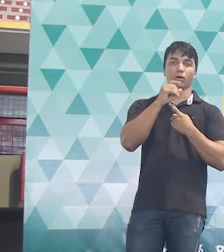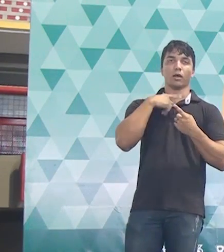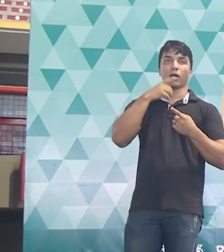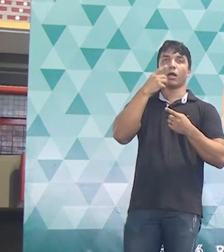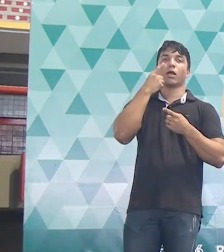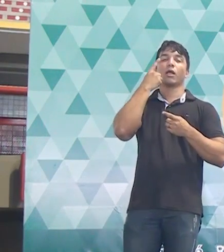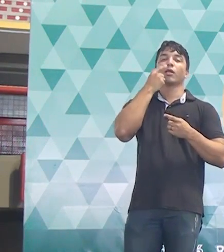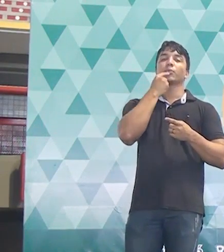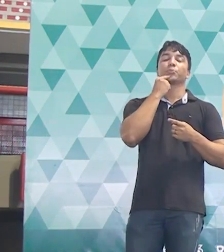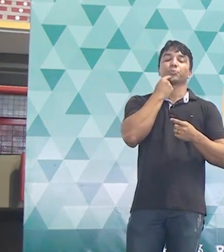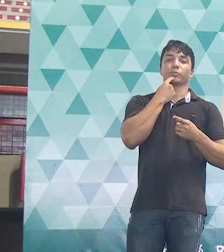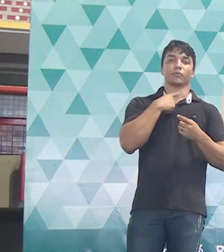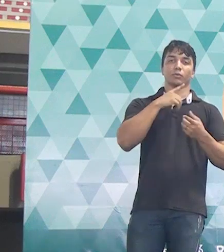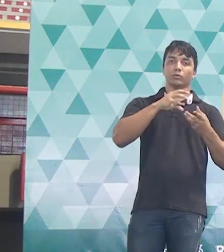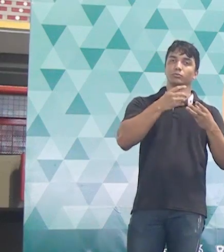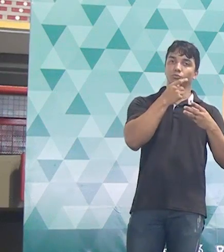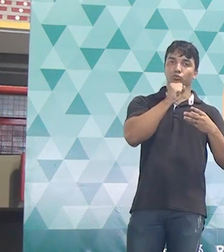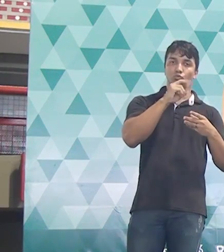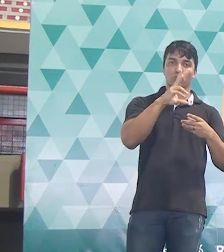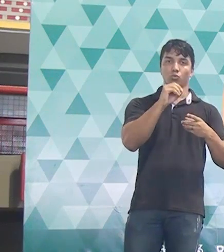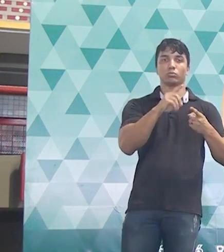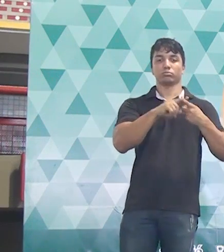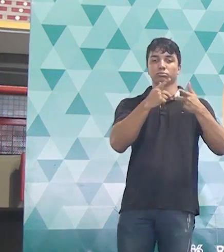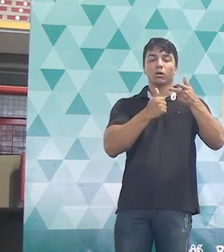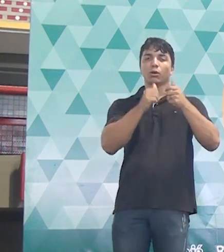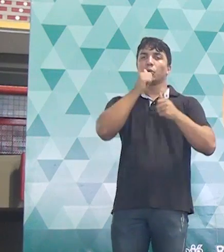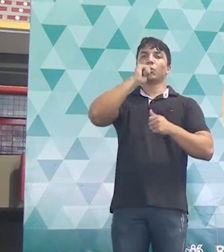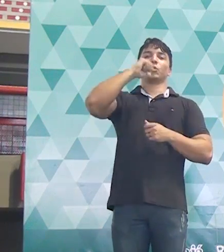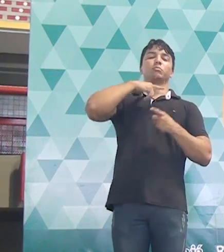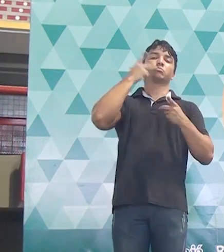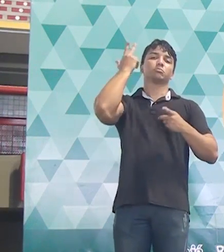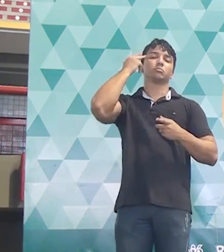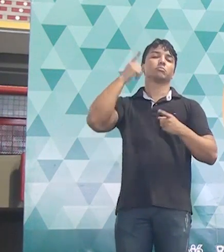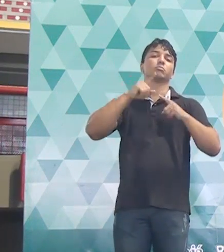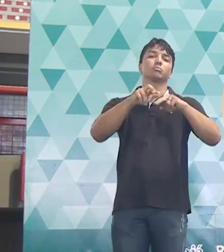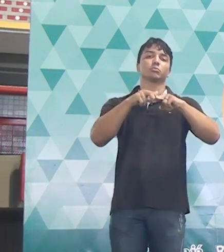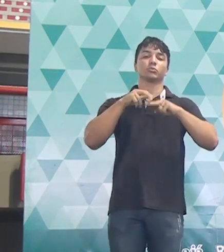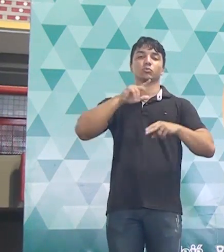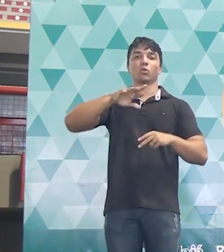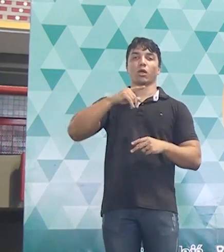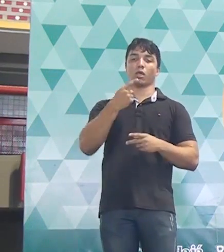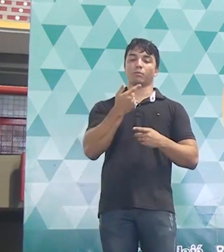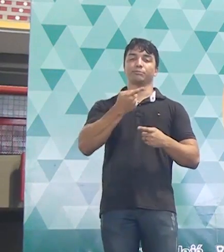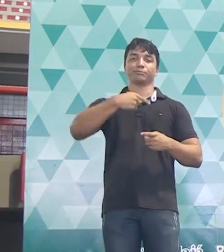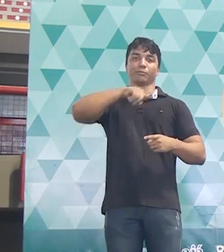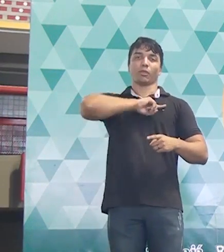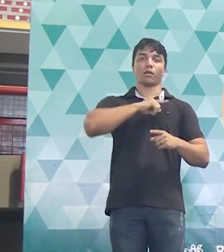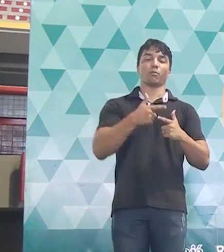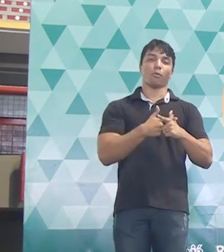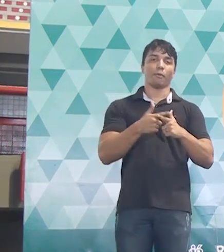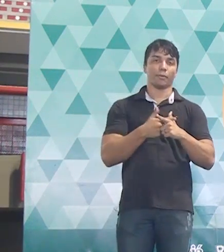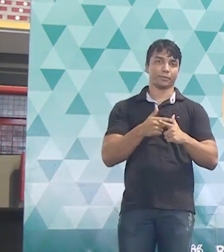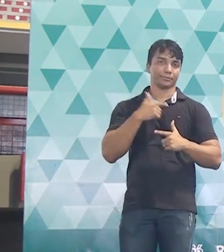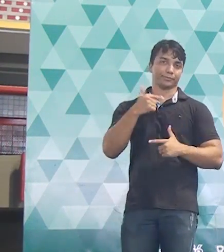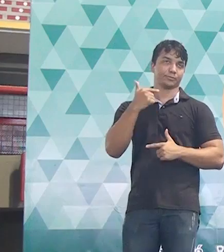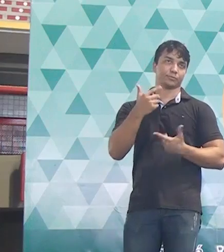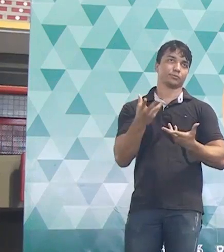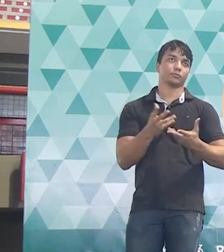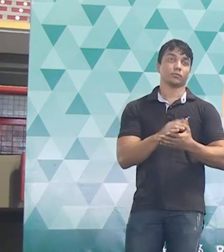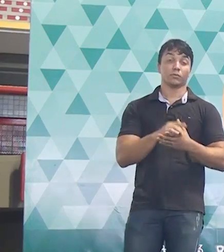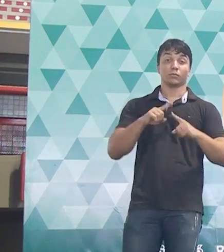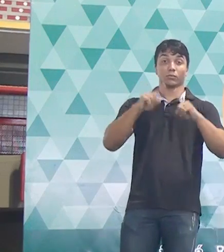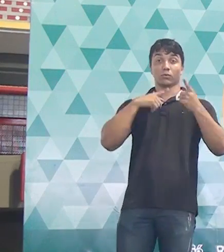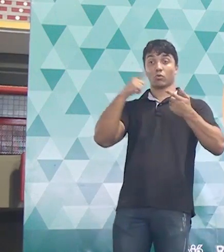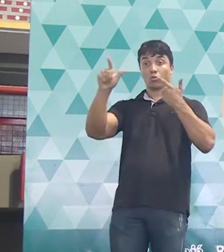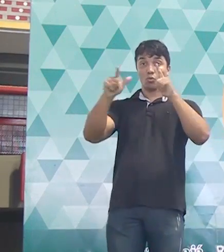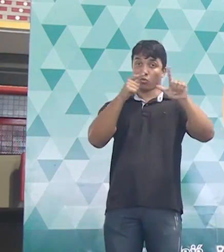exemplos de bebidas ácidas que você ingere normalmente. Portanto, elas não são corrosivas ao ponto de lhe fazer mal. Mas existem